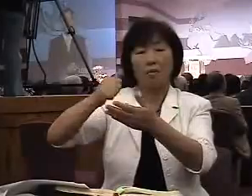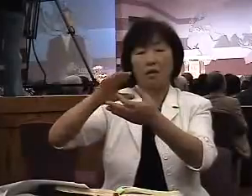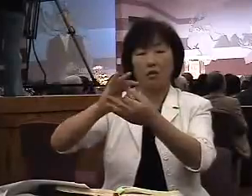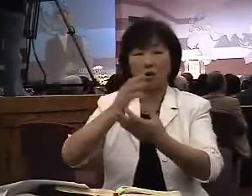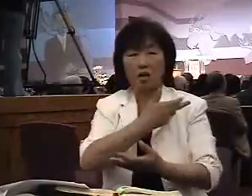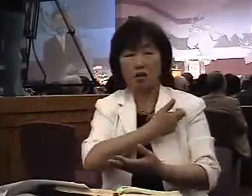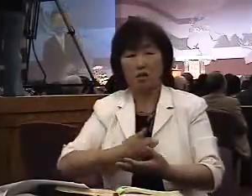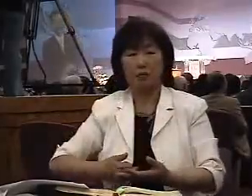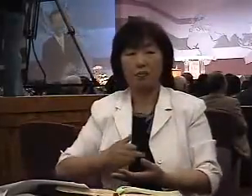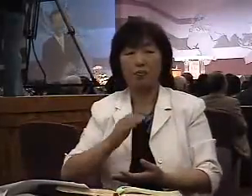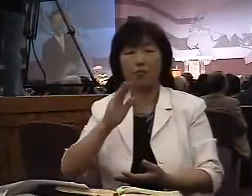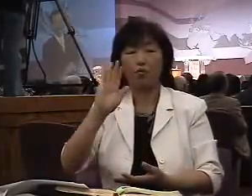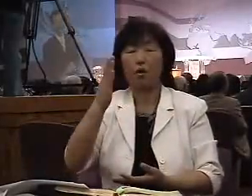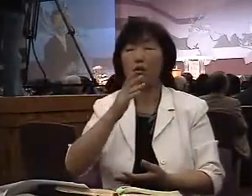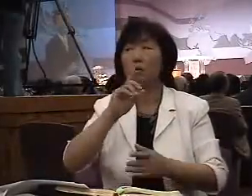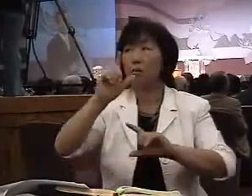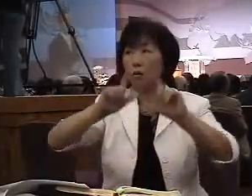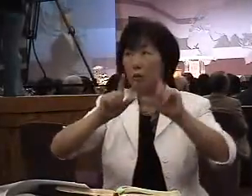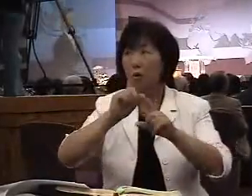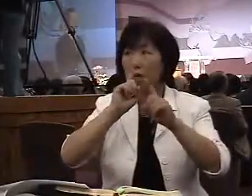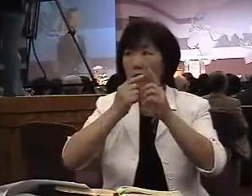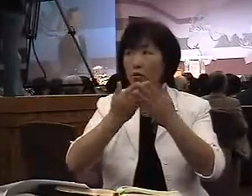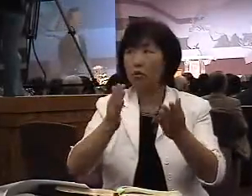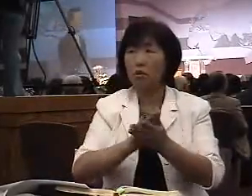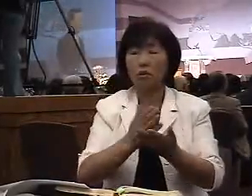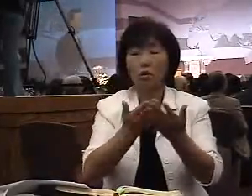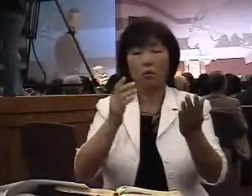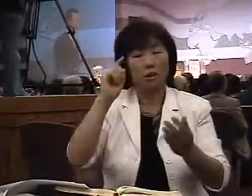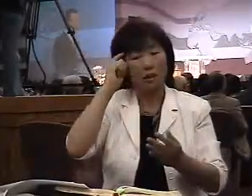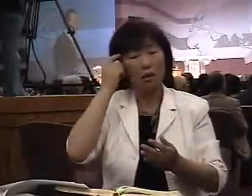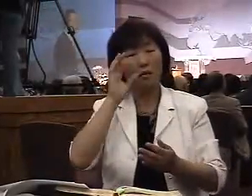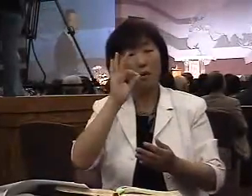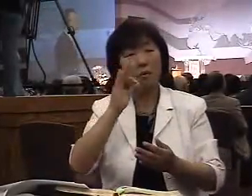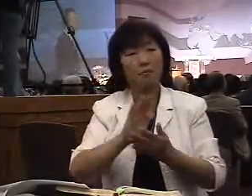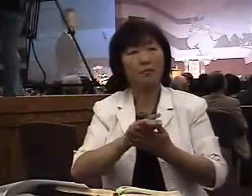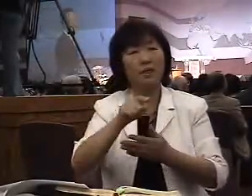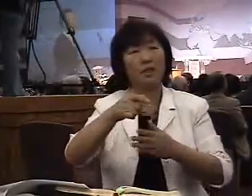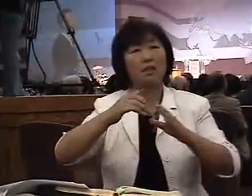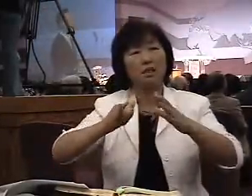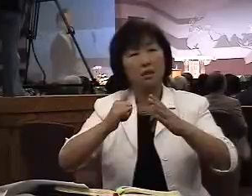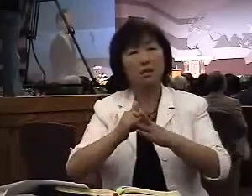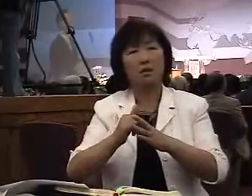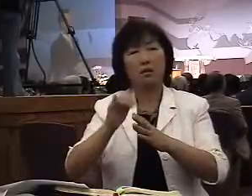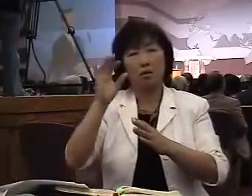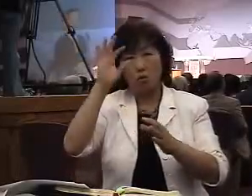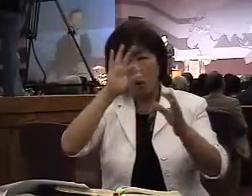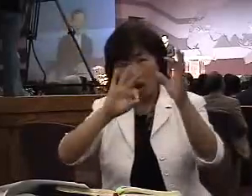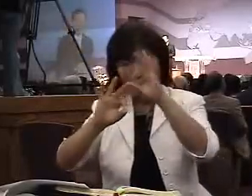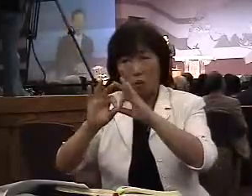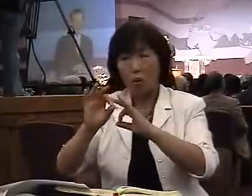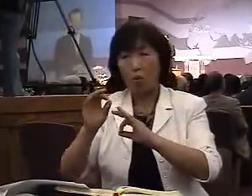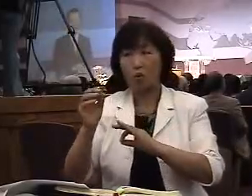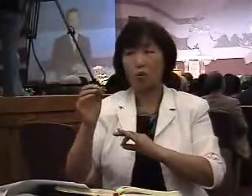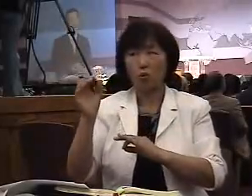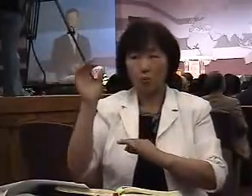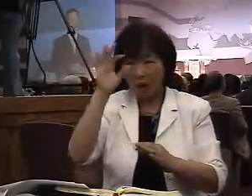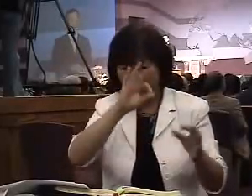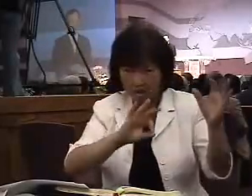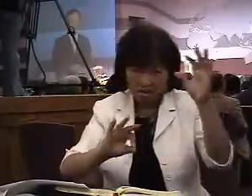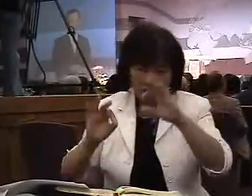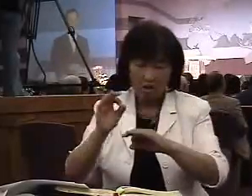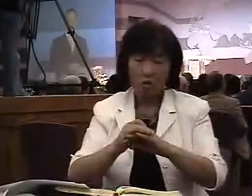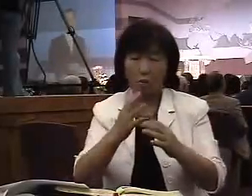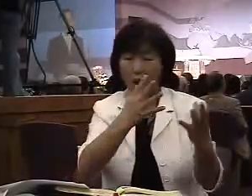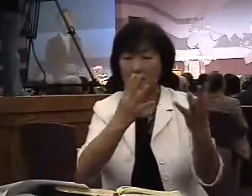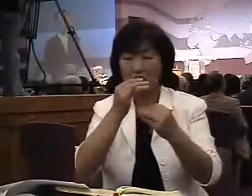모습이다라고 말씀을 하십니다. 여러분 생각을 해보세요. 이 세상에 우리가 구하면서 찾을 것이 얼마나 많습니까?